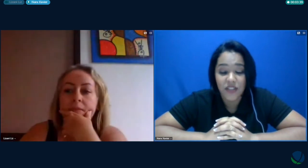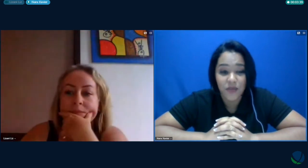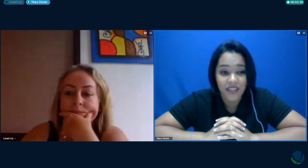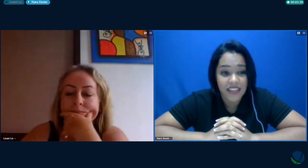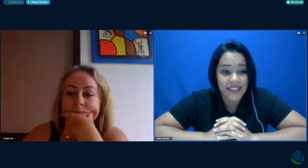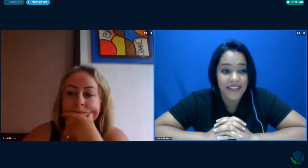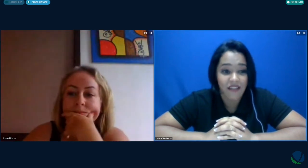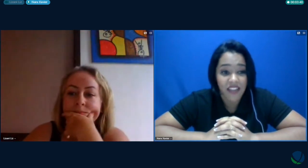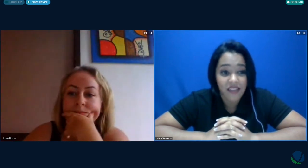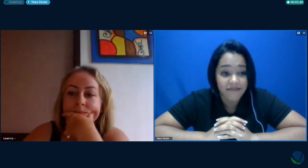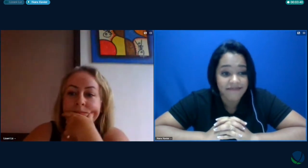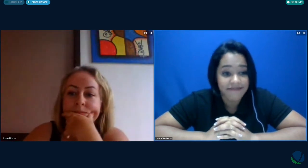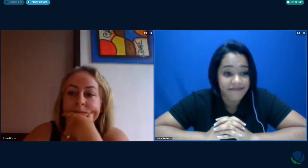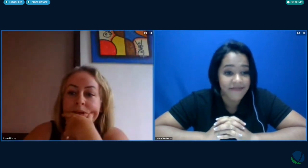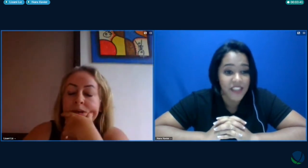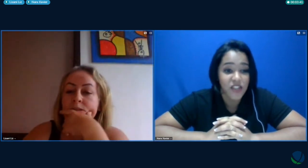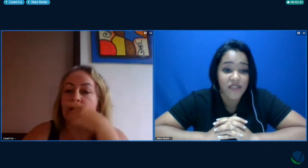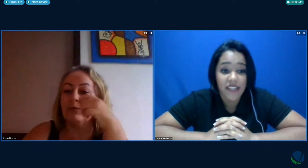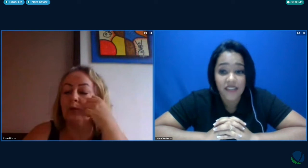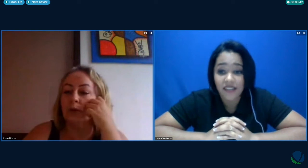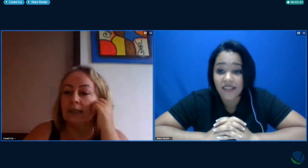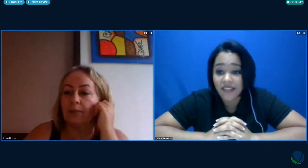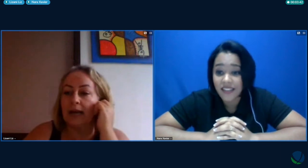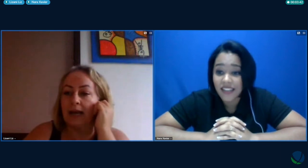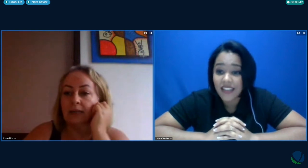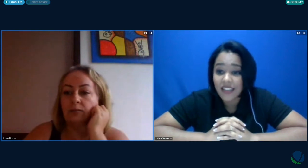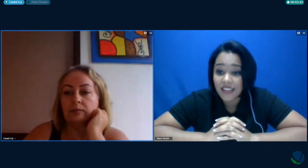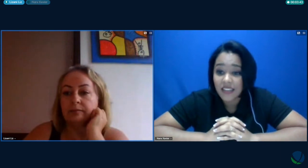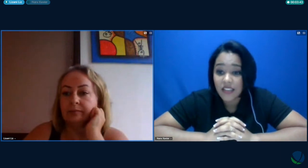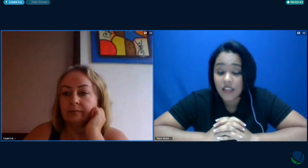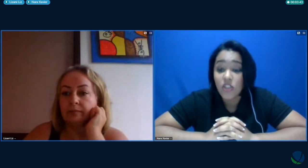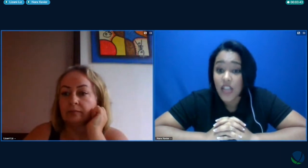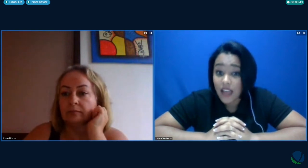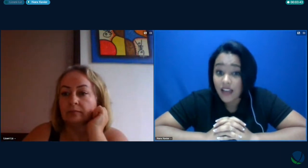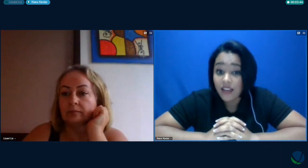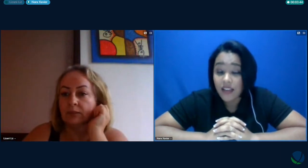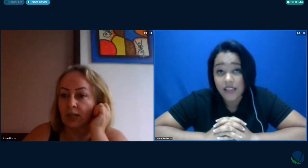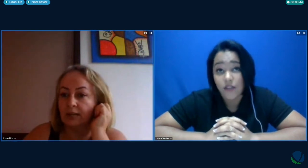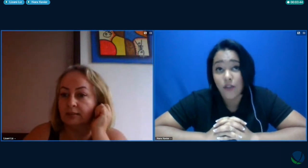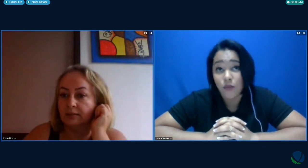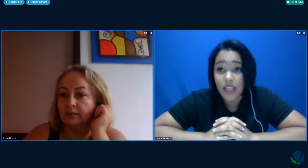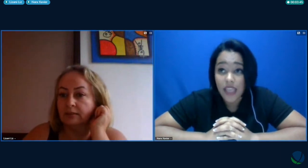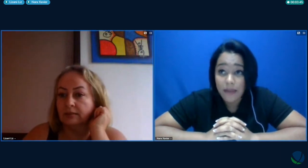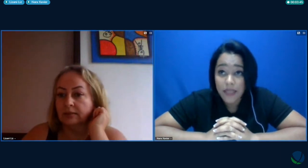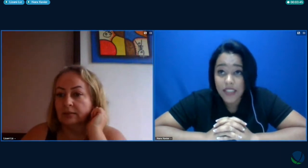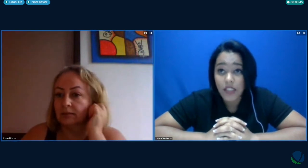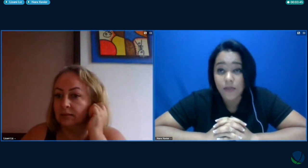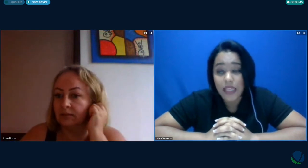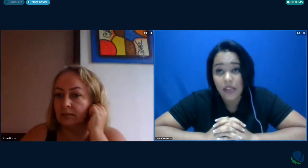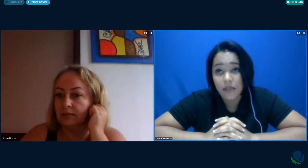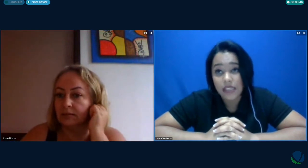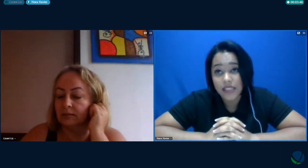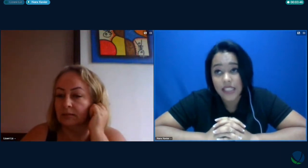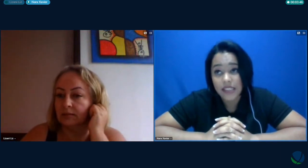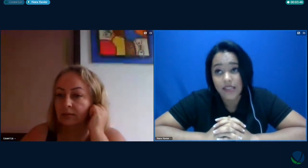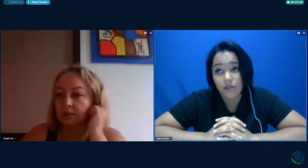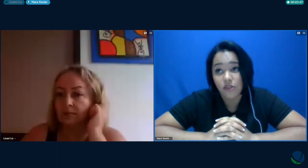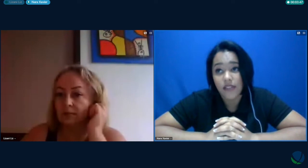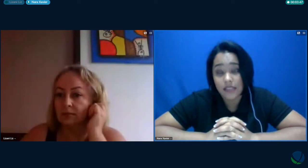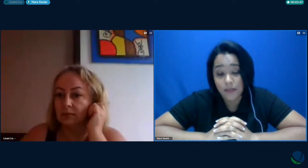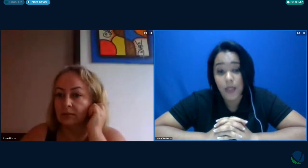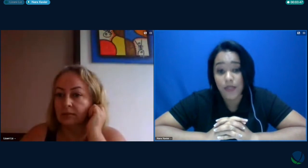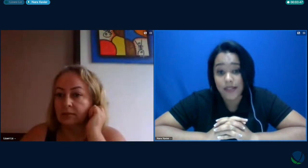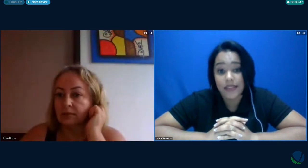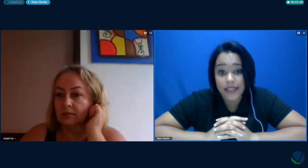30 dias úteis, tá vendo? Você já voltou a trabalhar, não? Já, assim, eu voltei, mas aí eu peguei uma licença. Se eu